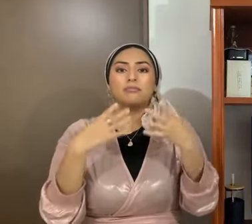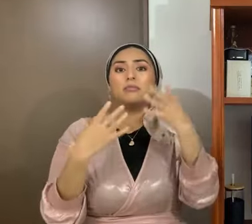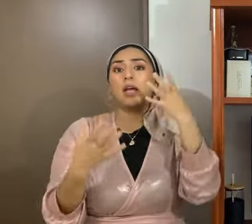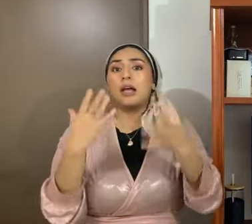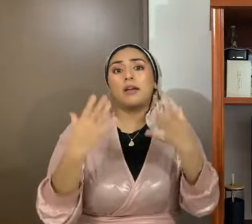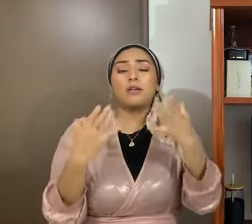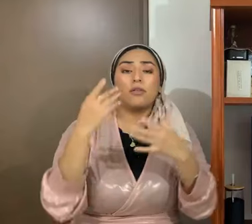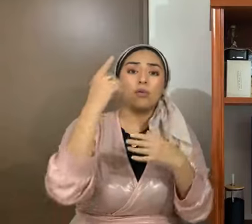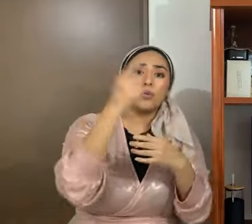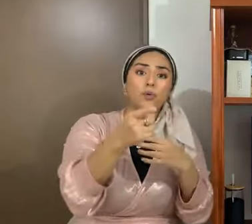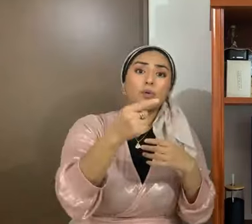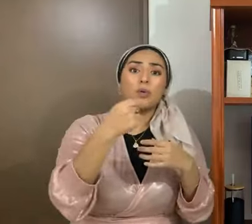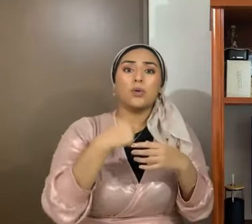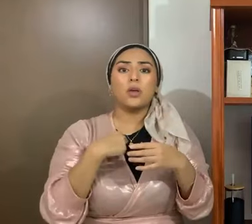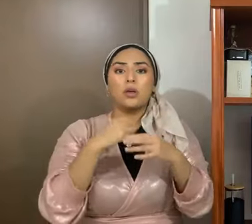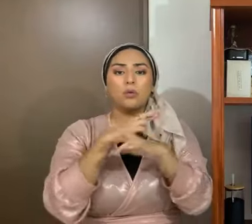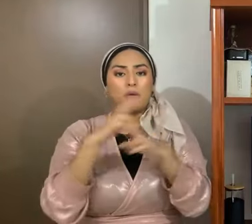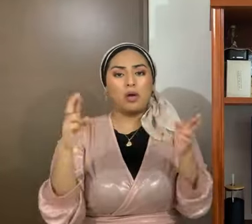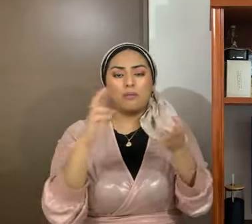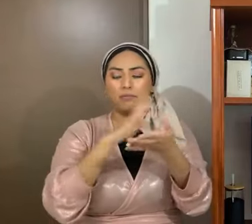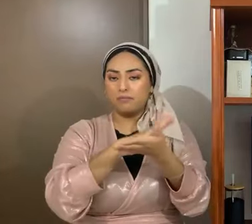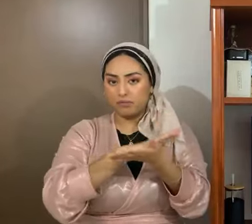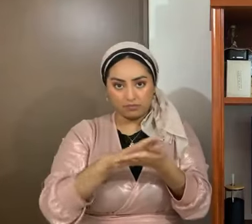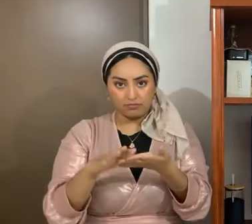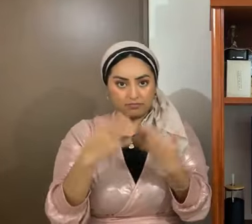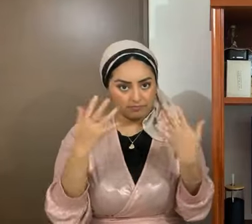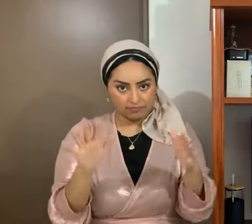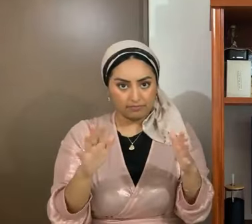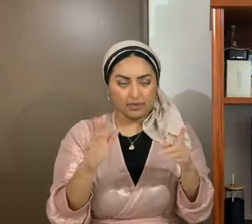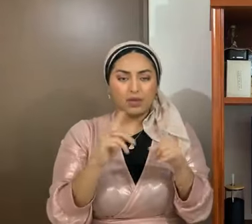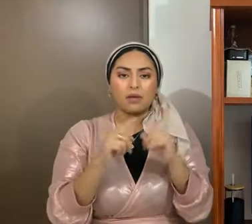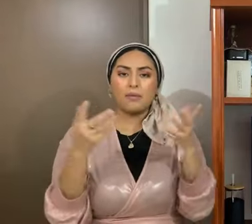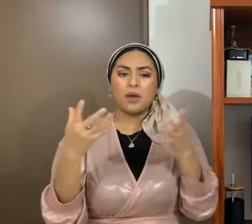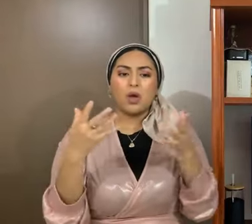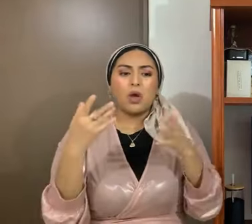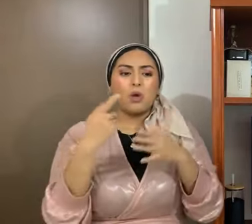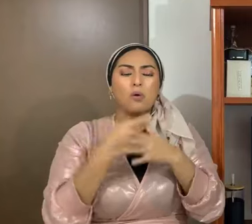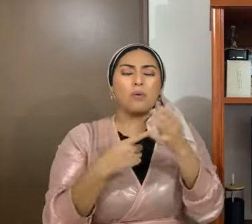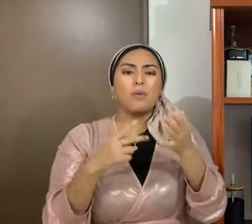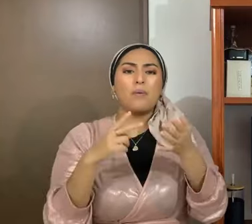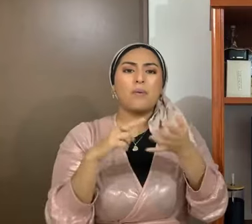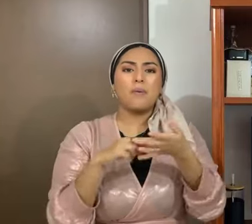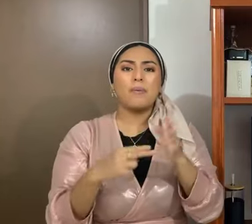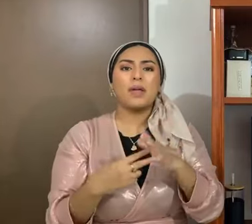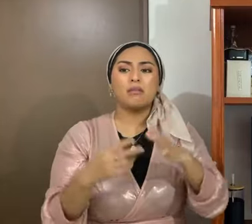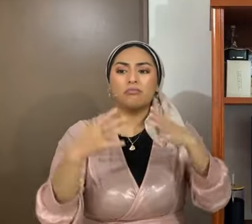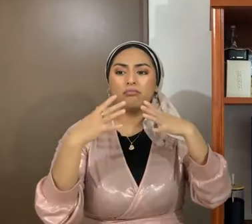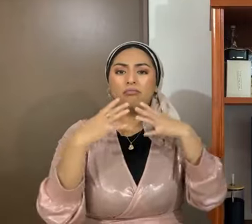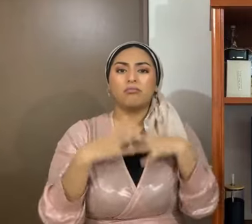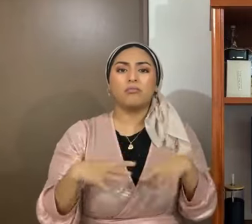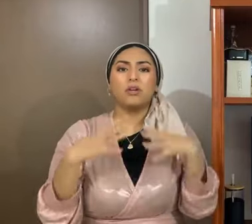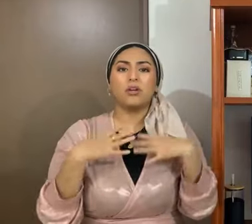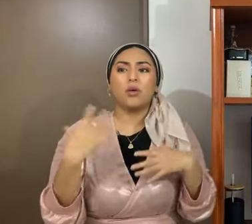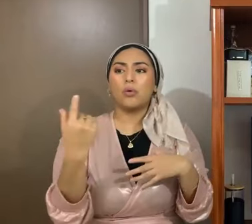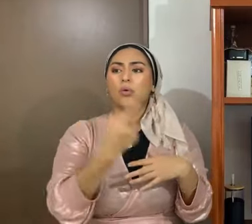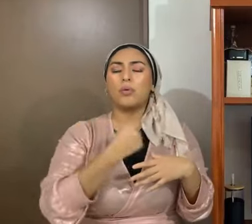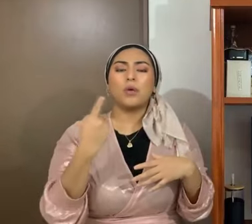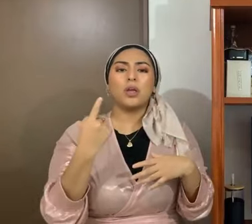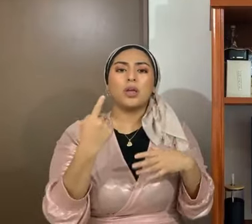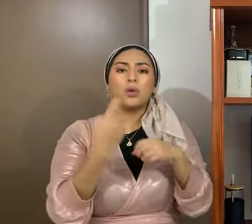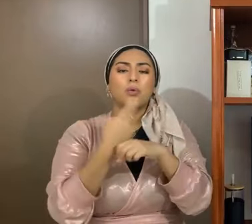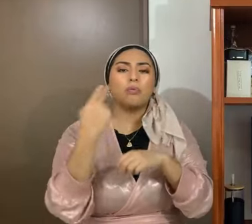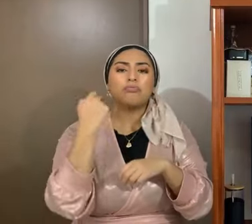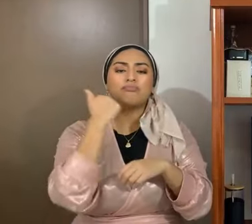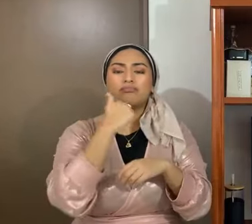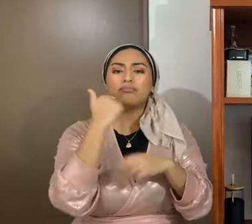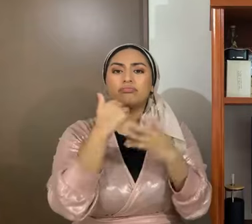mejor ustedes y yo ya nos vestimos recatadamente, pero ¿qué representa la vestimenta que usamos todos los